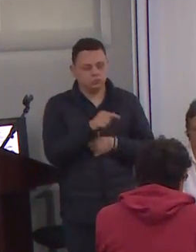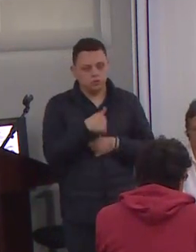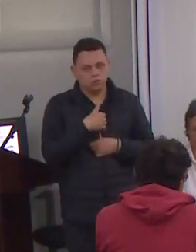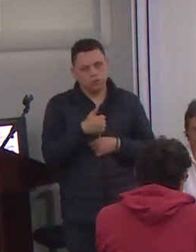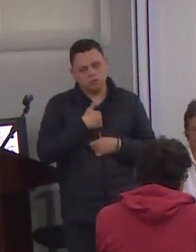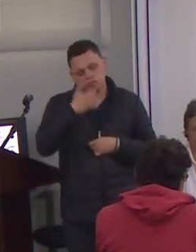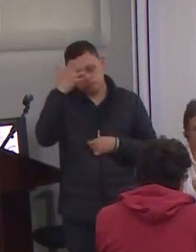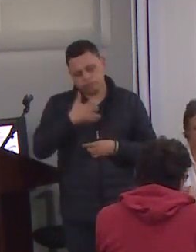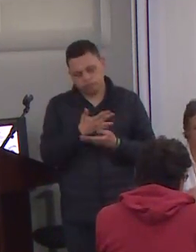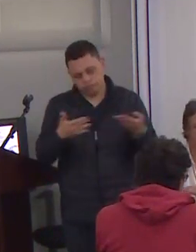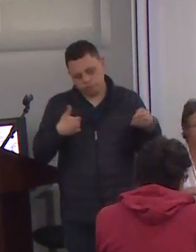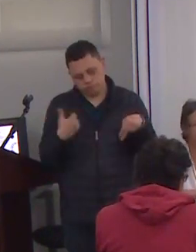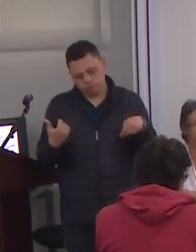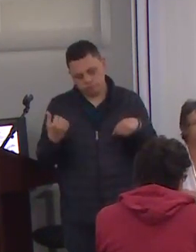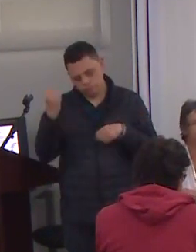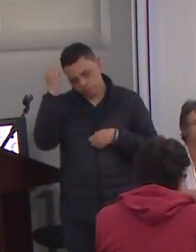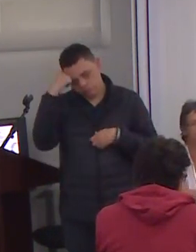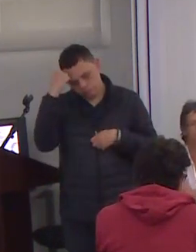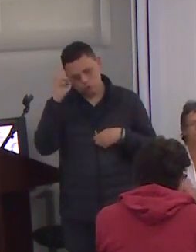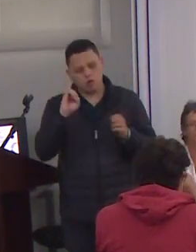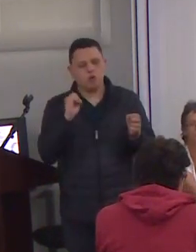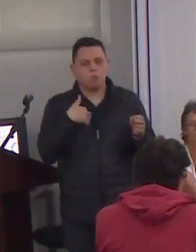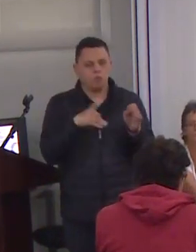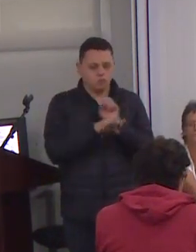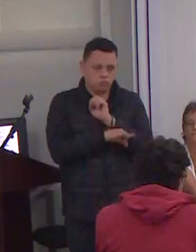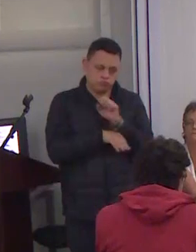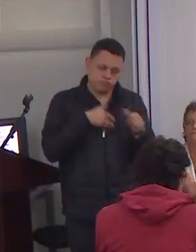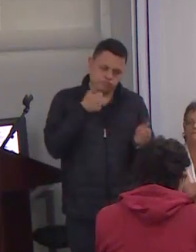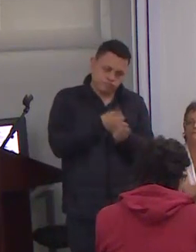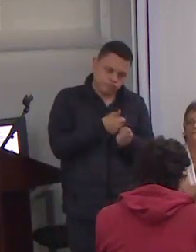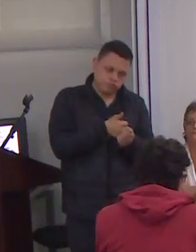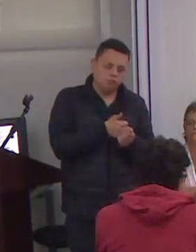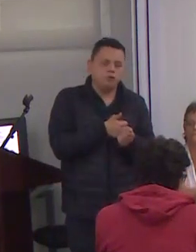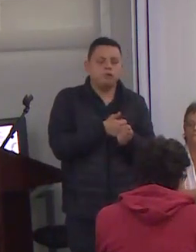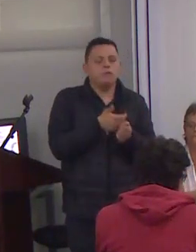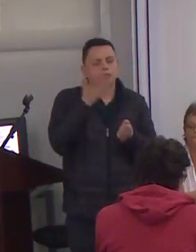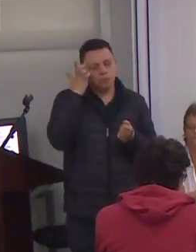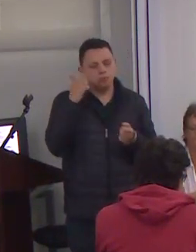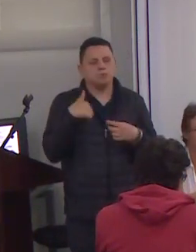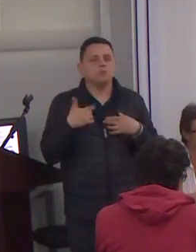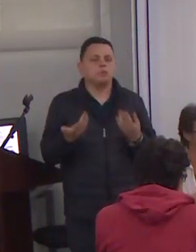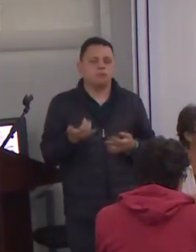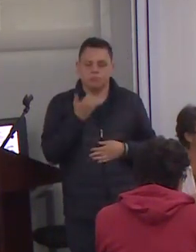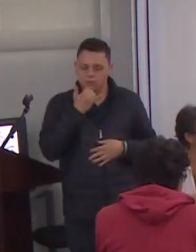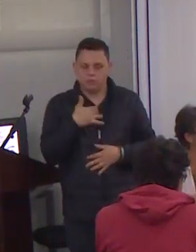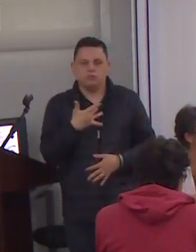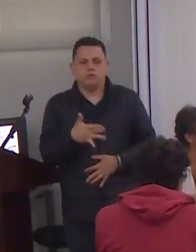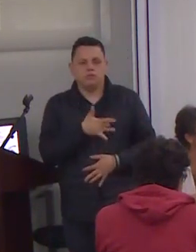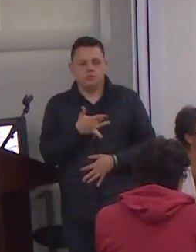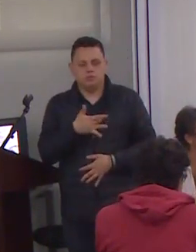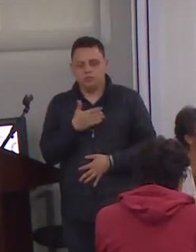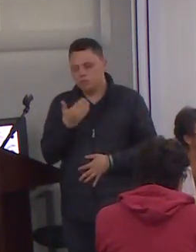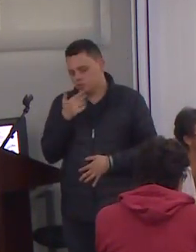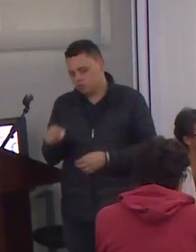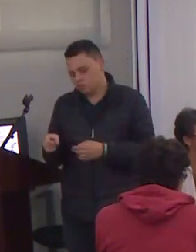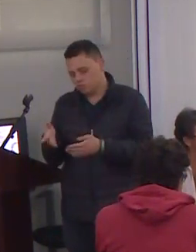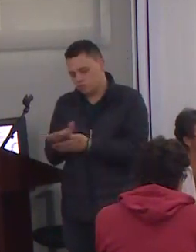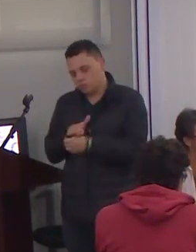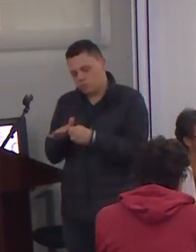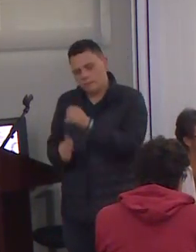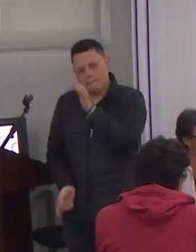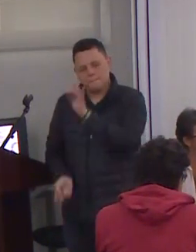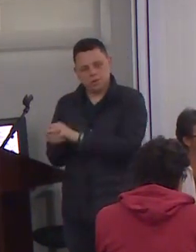autoevaluarse como docentes como orientadores porque es también yo que siento ante una crisis ¿sí? cuáles son las